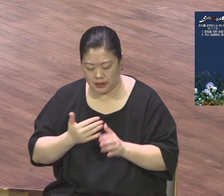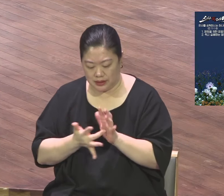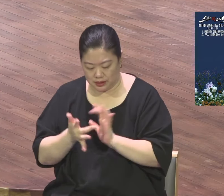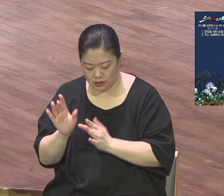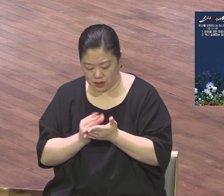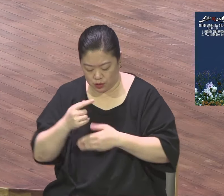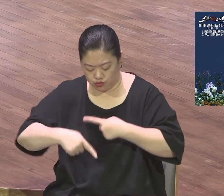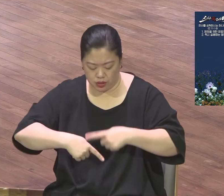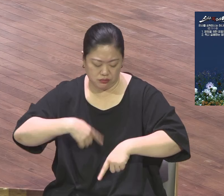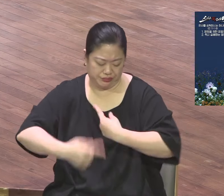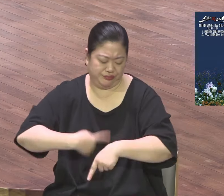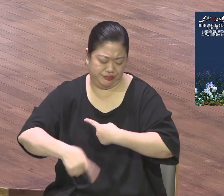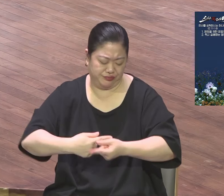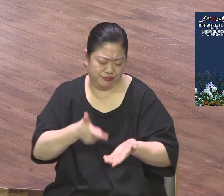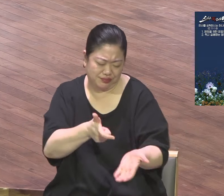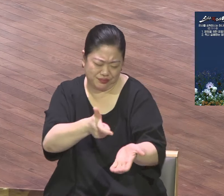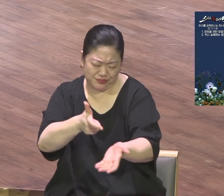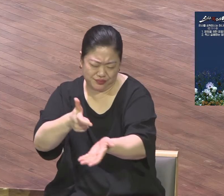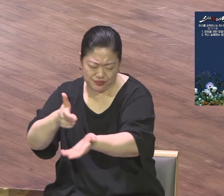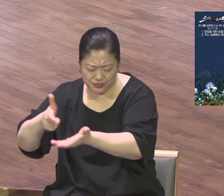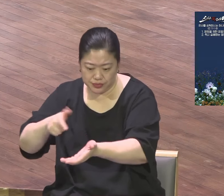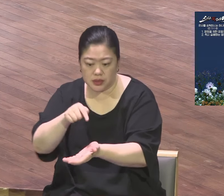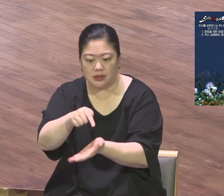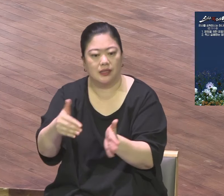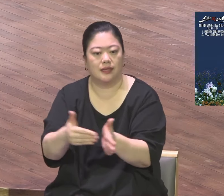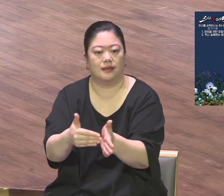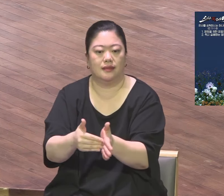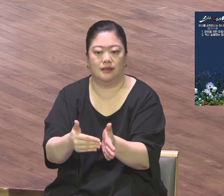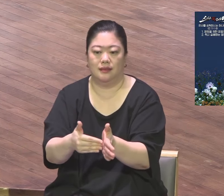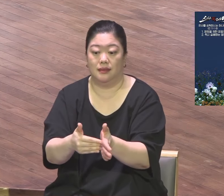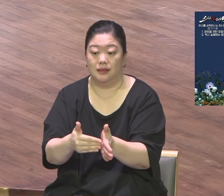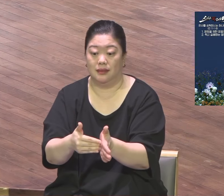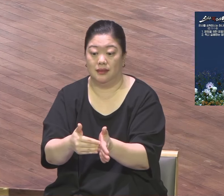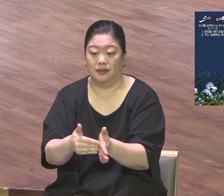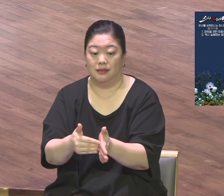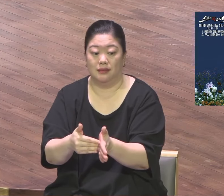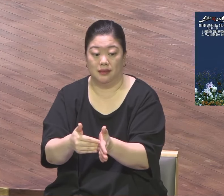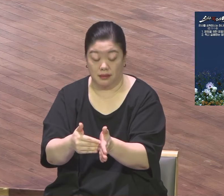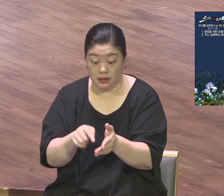즉시 실행할수록 상급이 커지게 되어 있습니다.